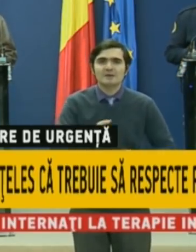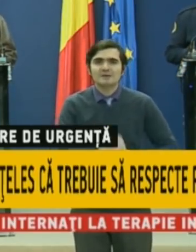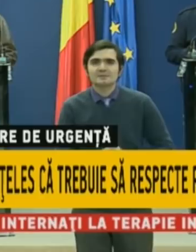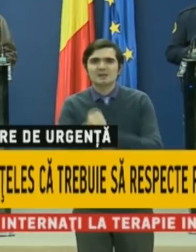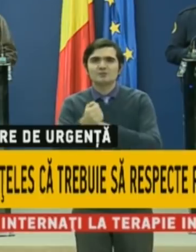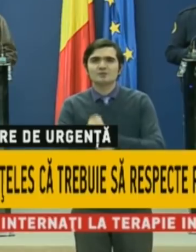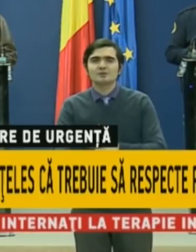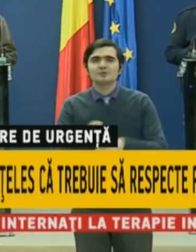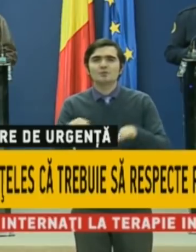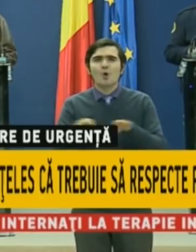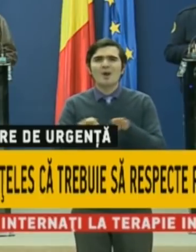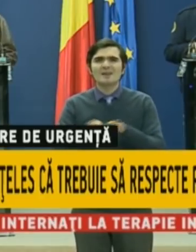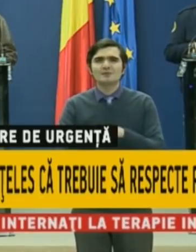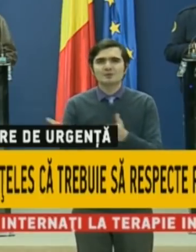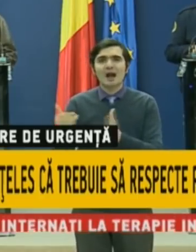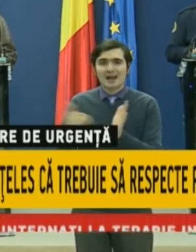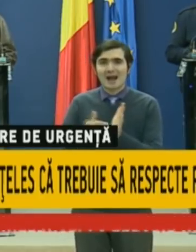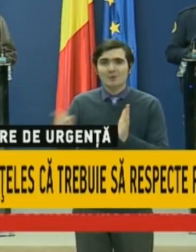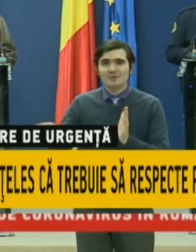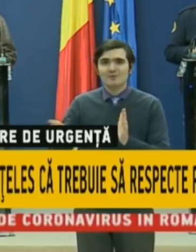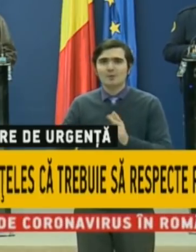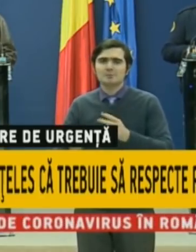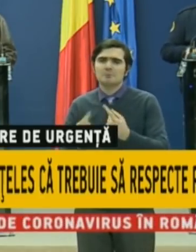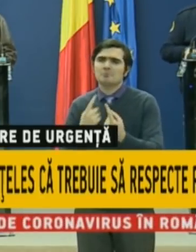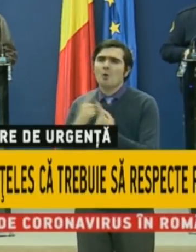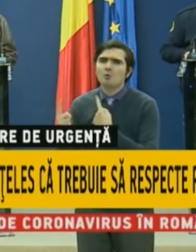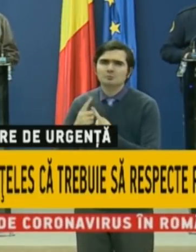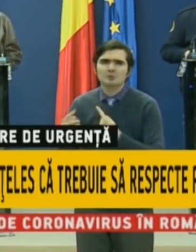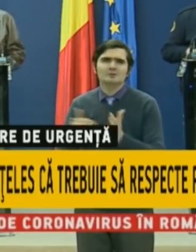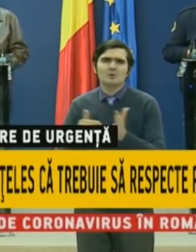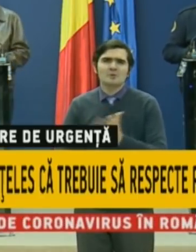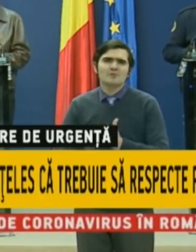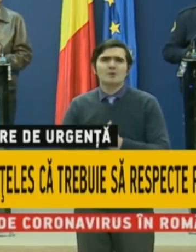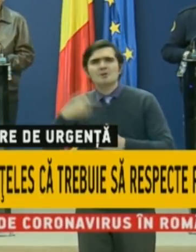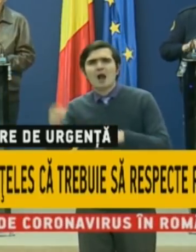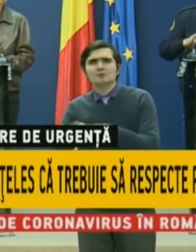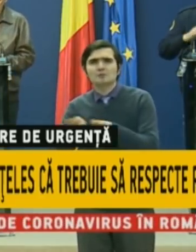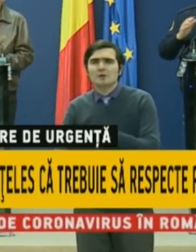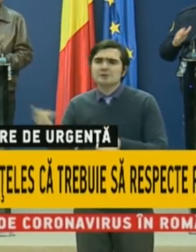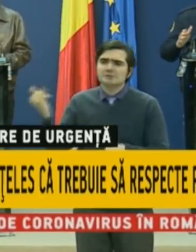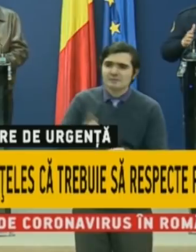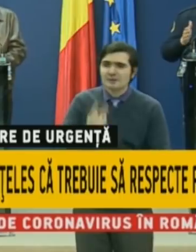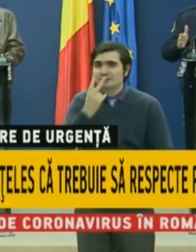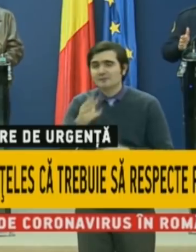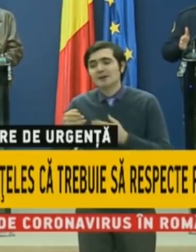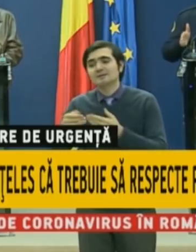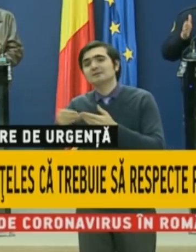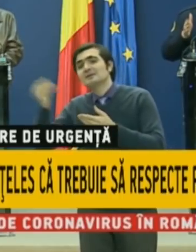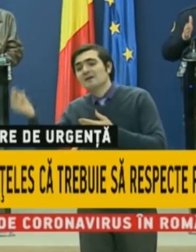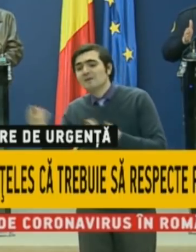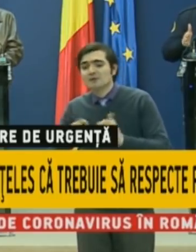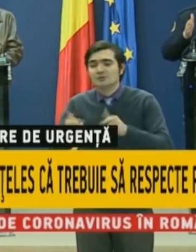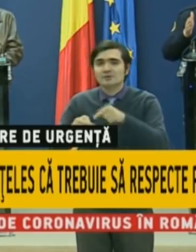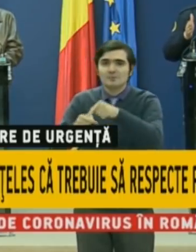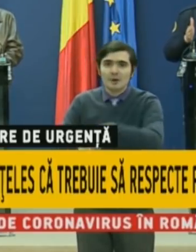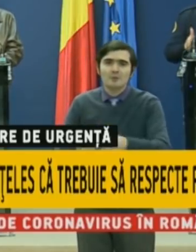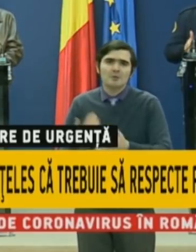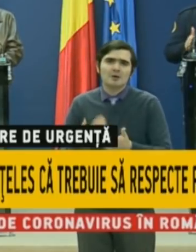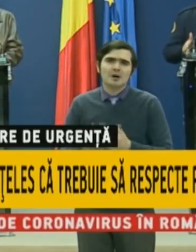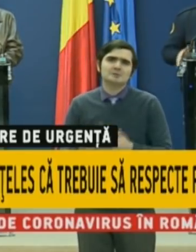sprijinul colegilor care au nevoie de consultanță, au nevoie de colegi care să vină să vadă din afară ce se întâmplă și să-i